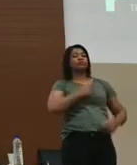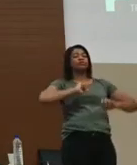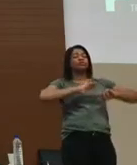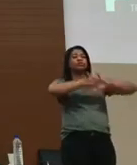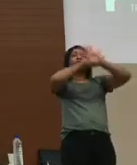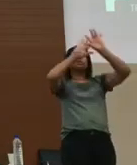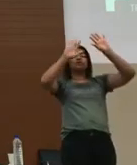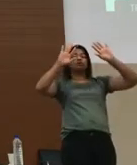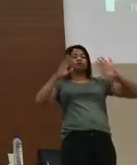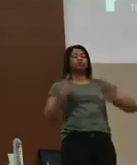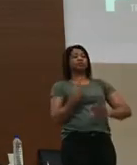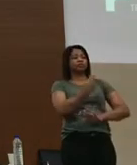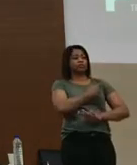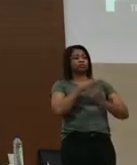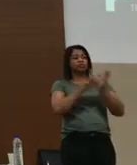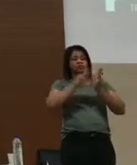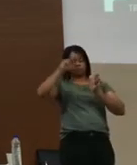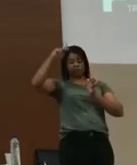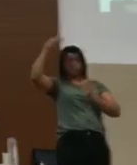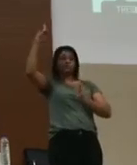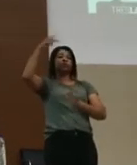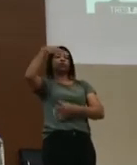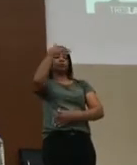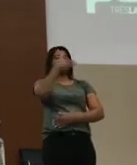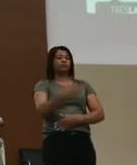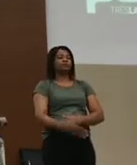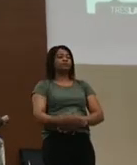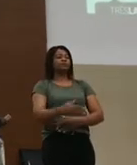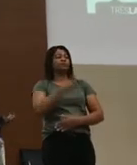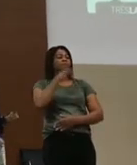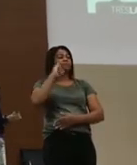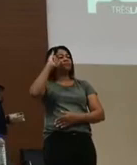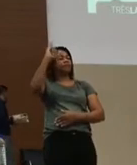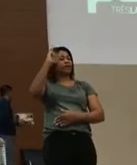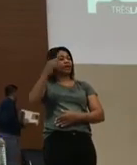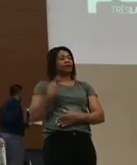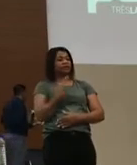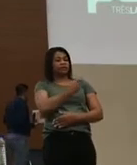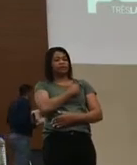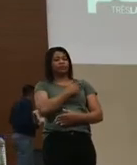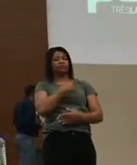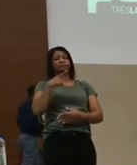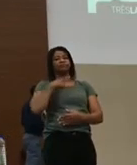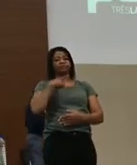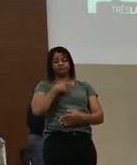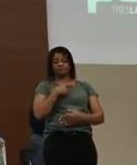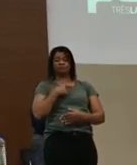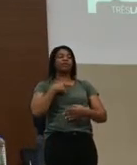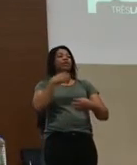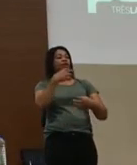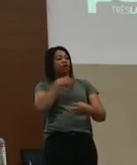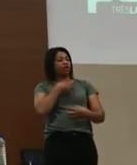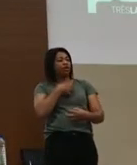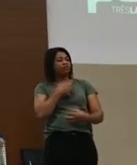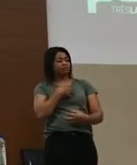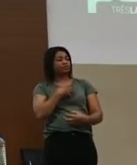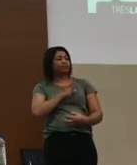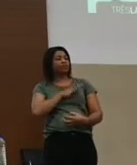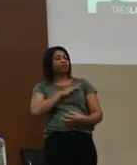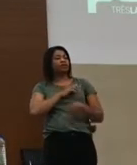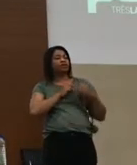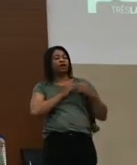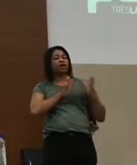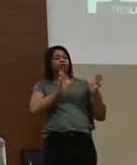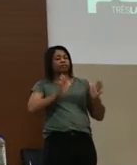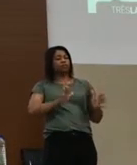Senhor, nos colocamos diante do Senhor, ó Deus querido, ó Pai amado, abertos a ouvir o que o Senhor tem para nós. A Tua palavra ela